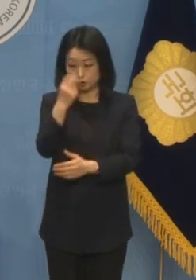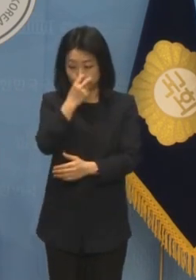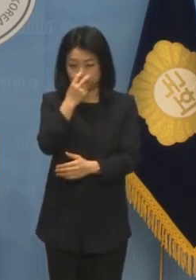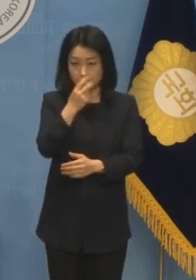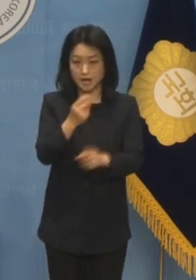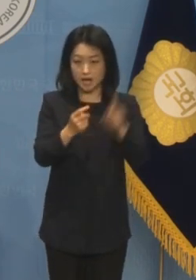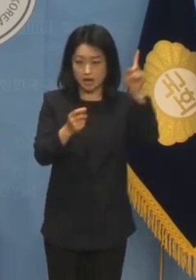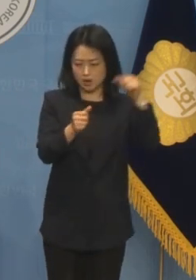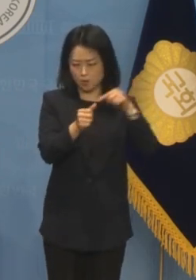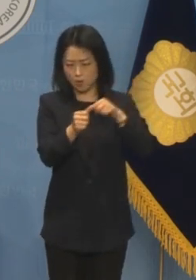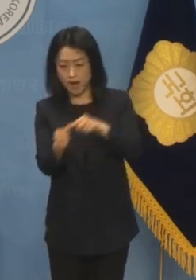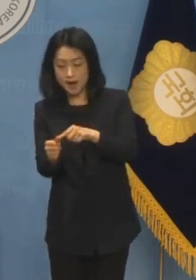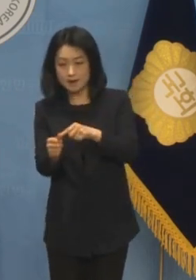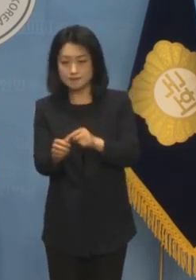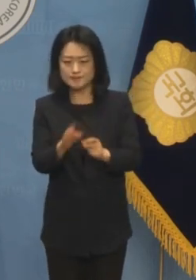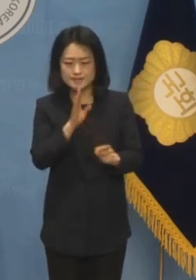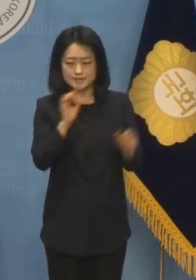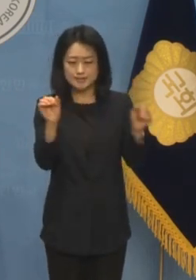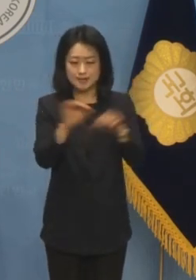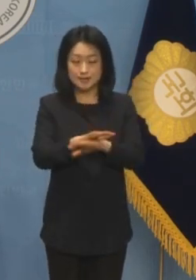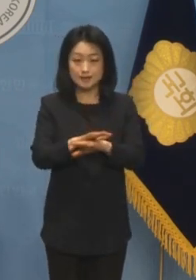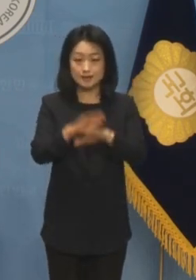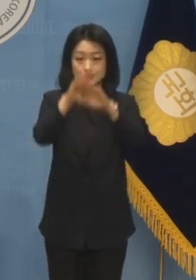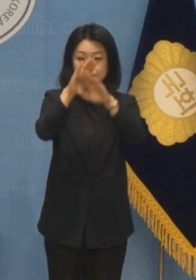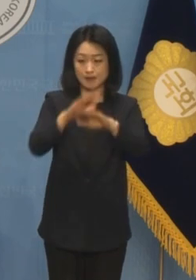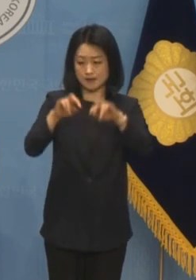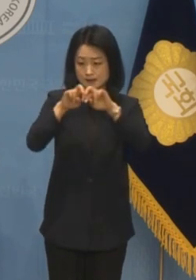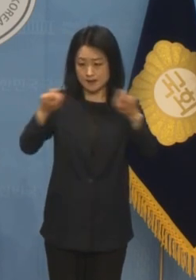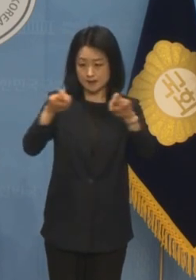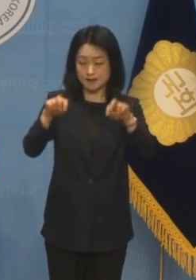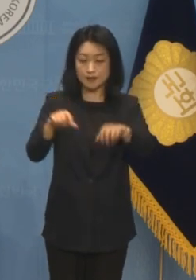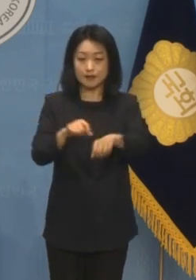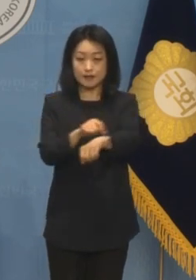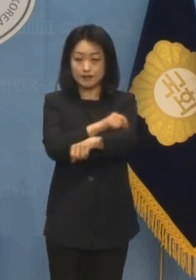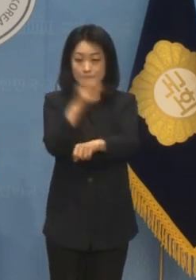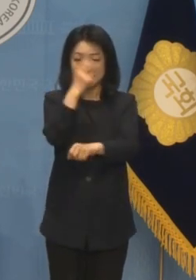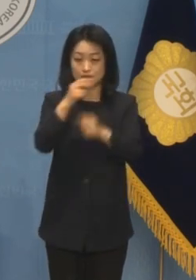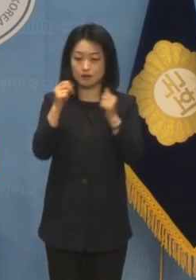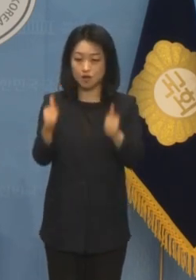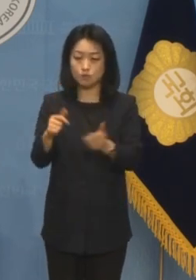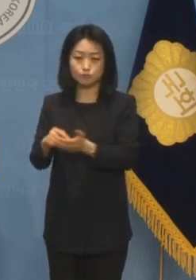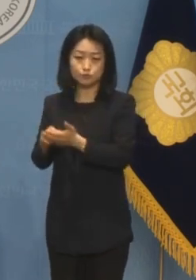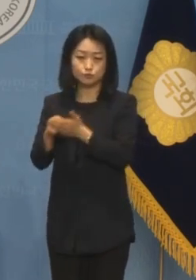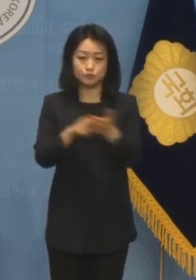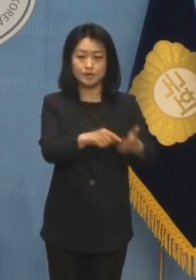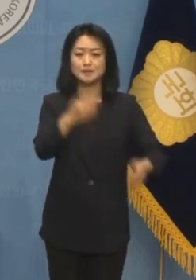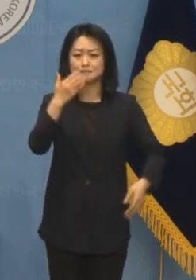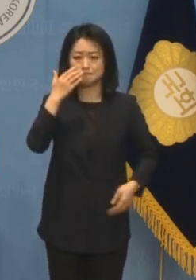외압, 진실 은폐의 진실을 밝힐 특검을 추진하겠습니다.